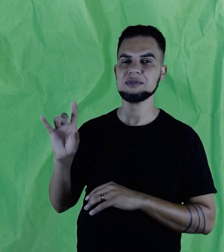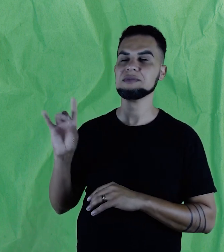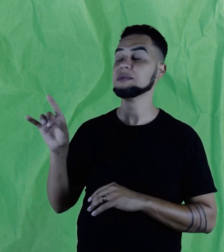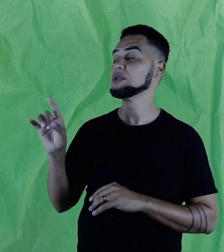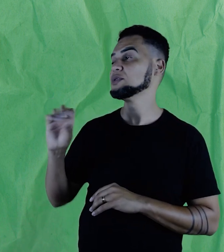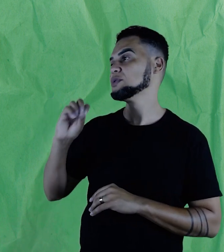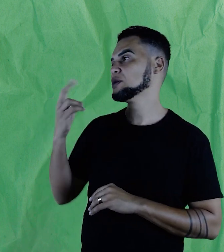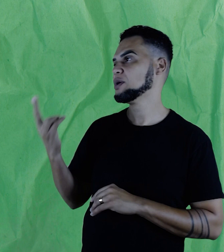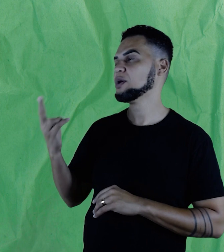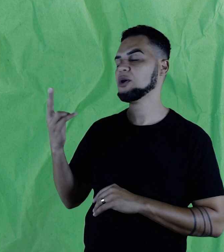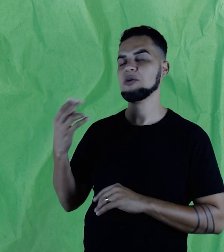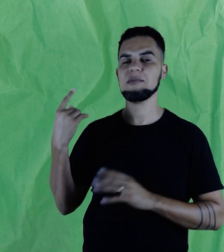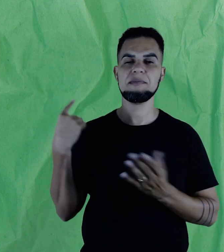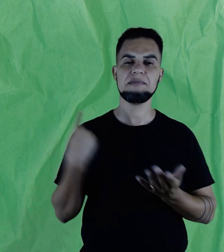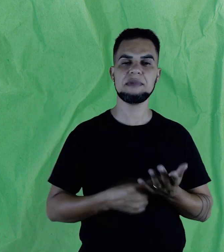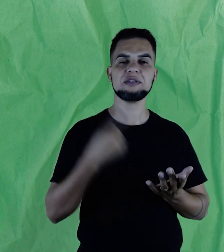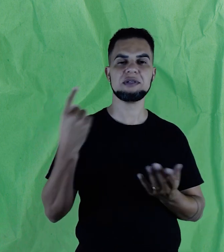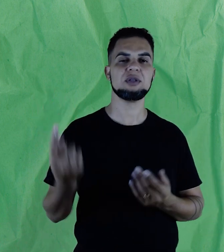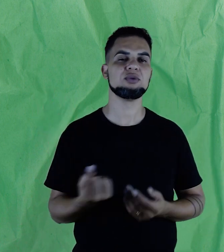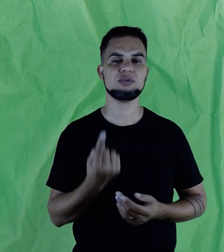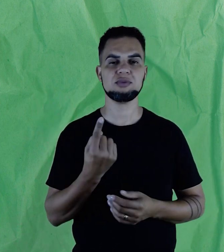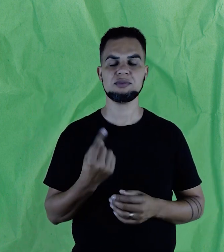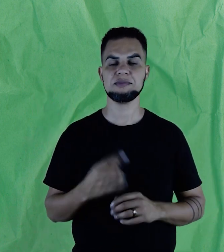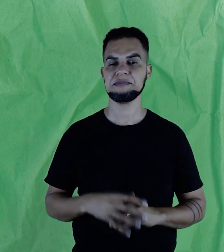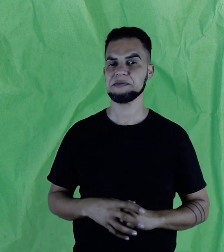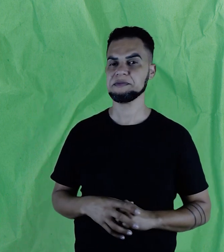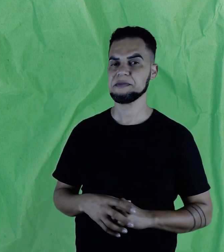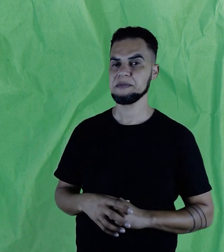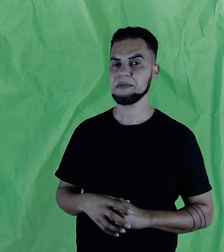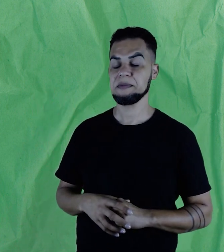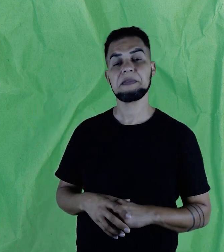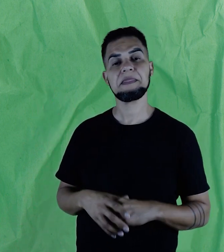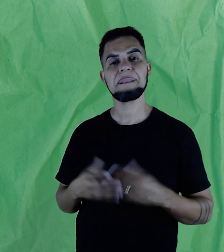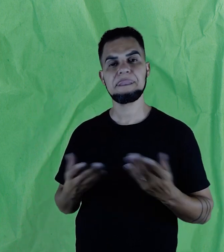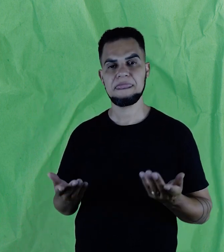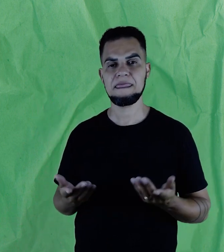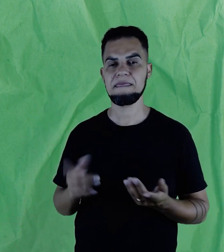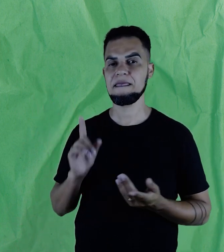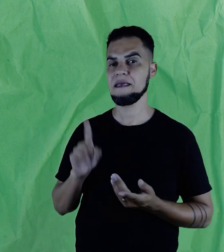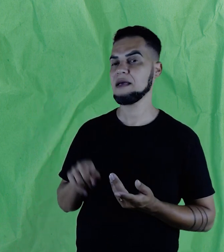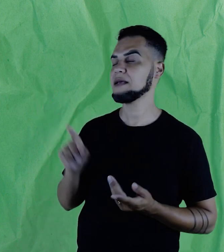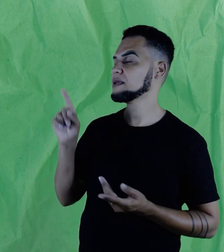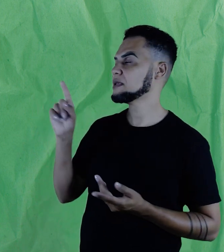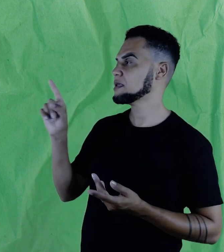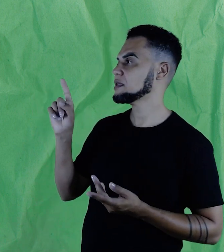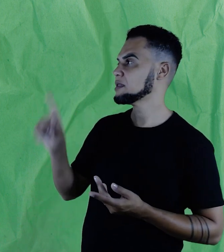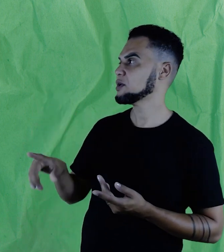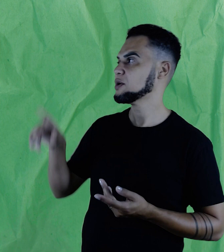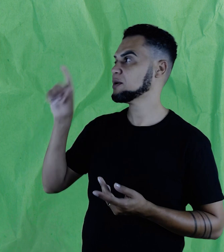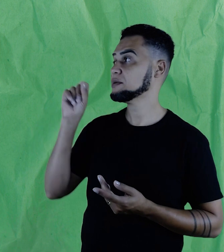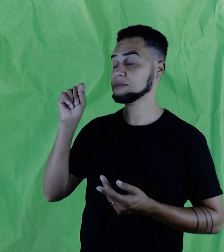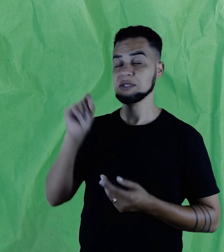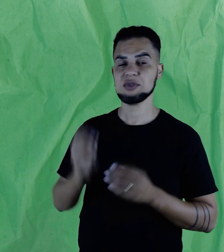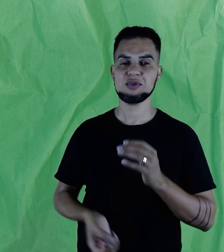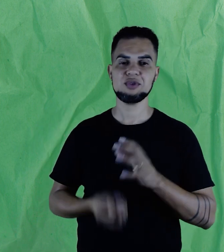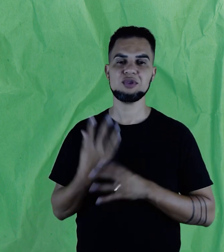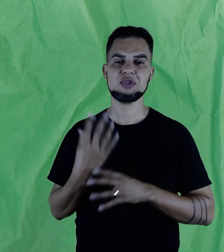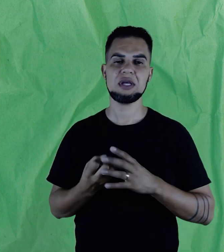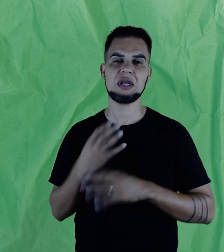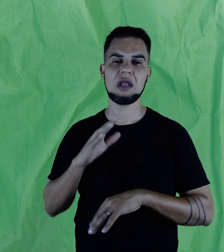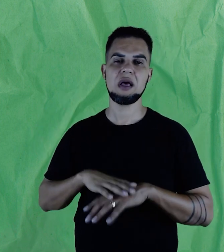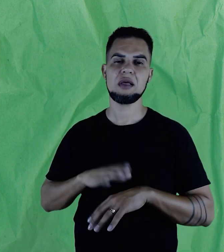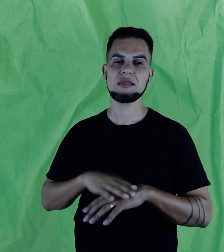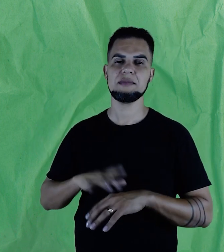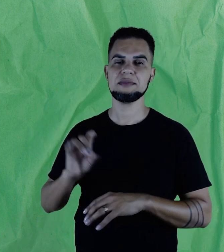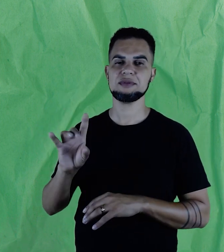de documento ou personalize um se quiser, tá? Então aqui a gente tem a opção aqui de estar gerando